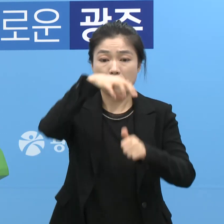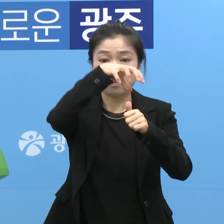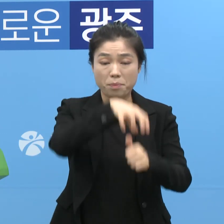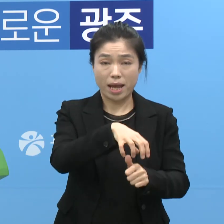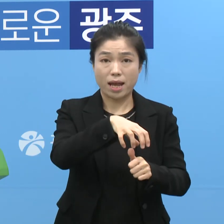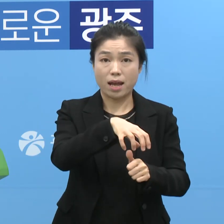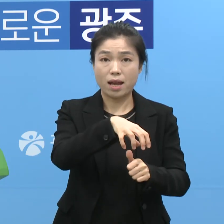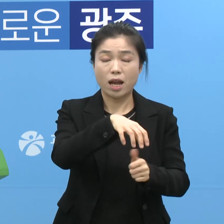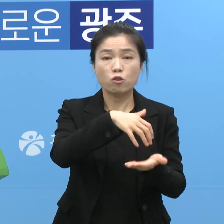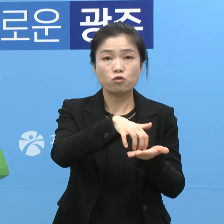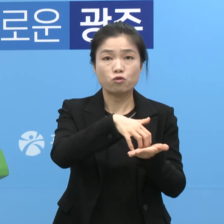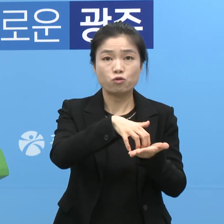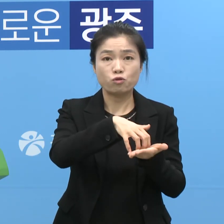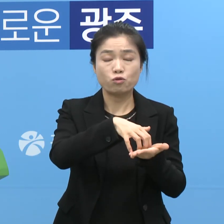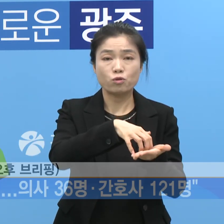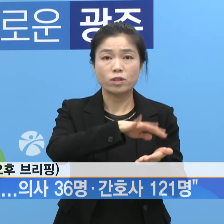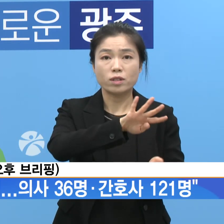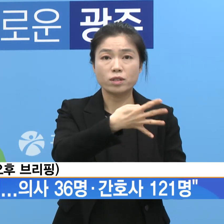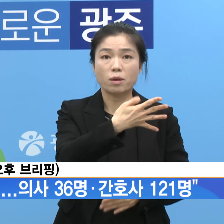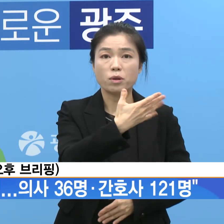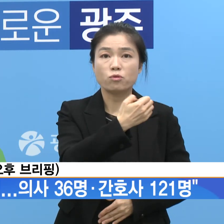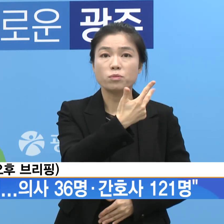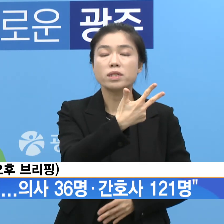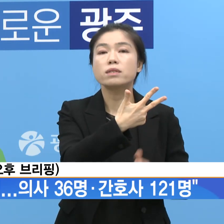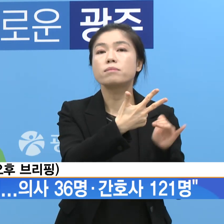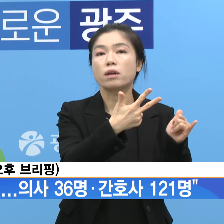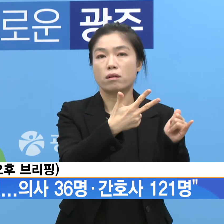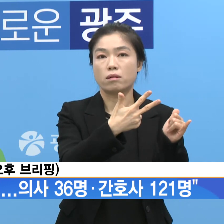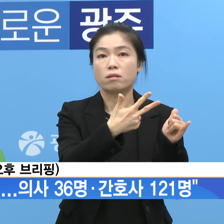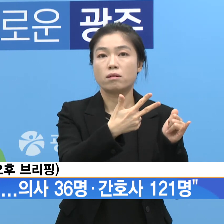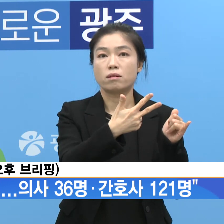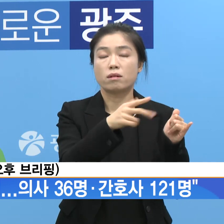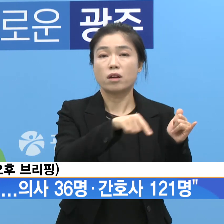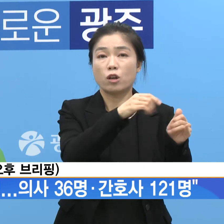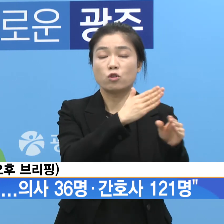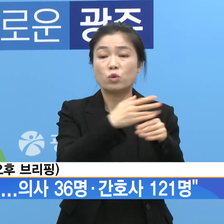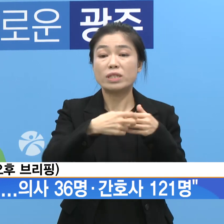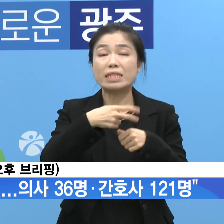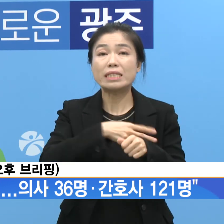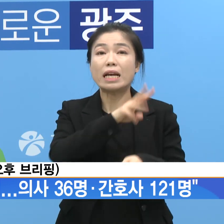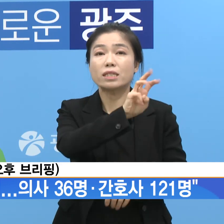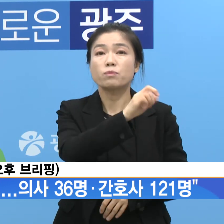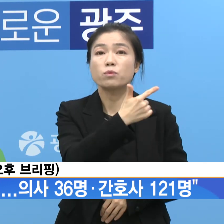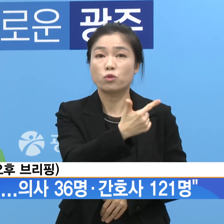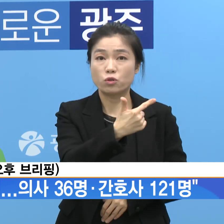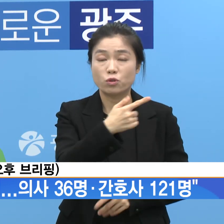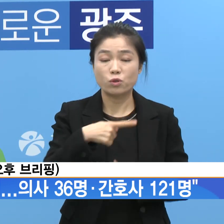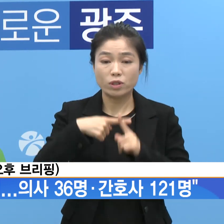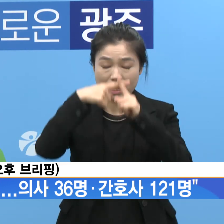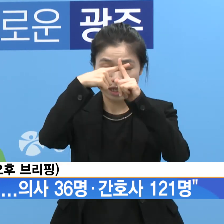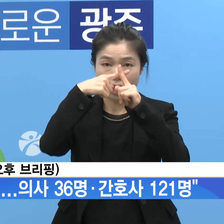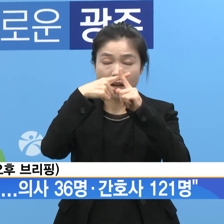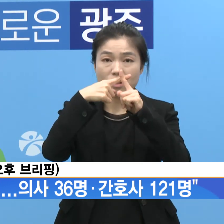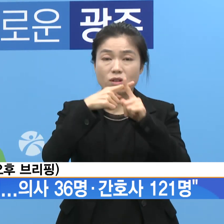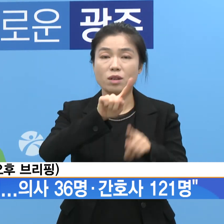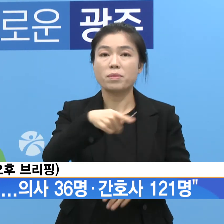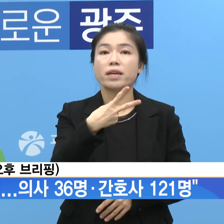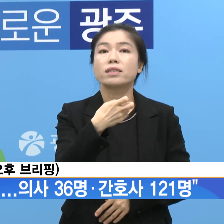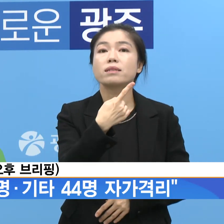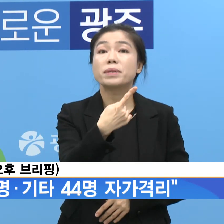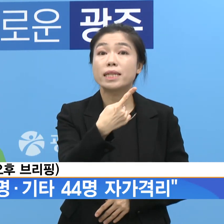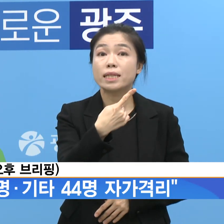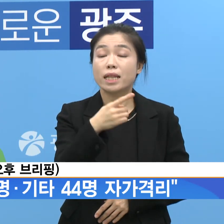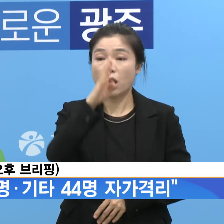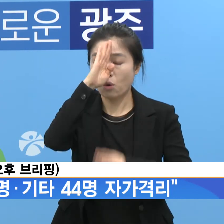로 분류된 사람은 총 497 명 이 되겠습니다 그중 의사는 36명 과로사 121명